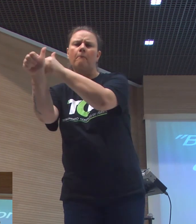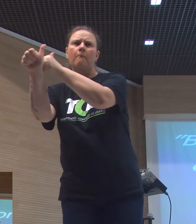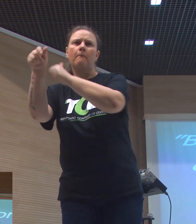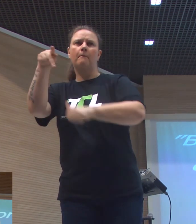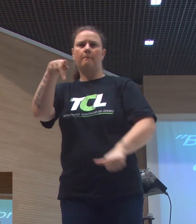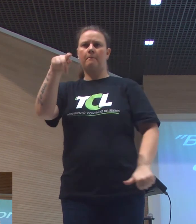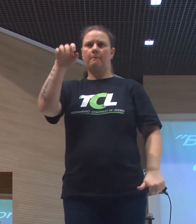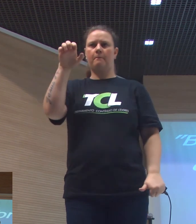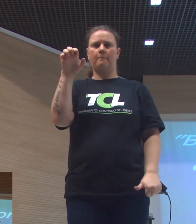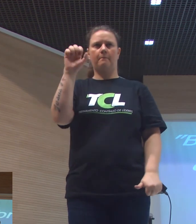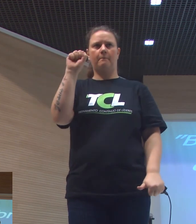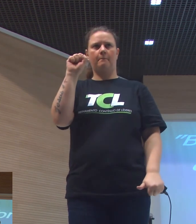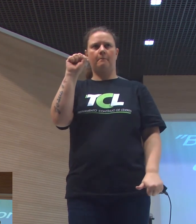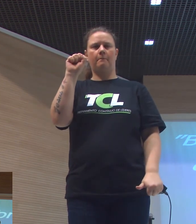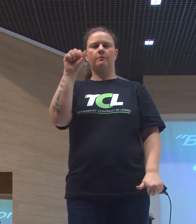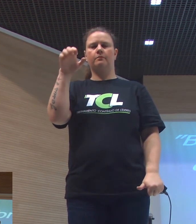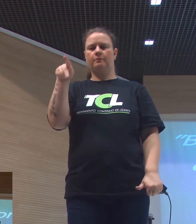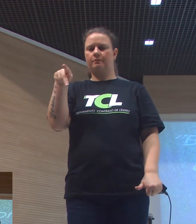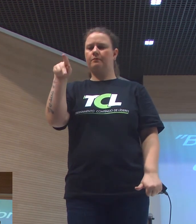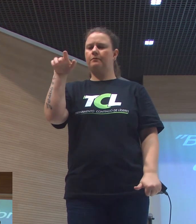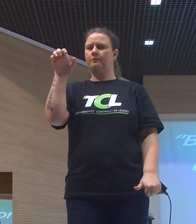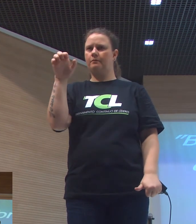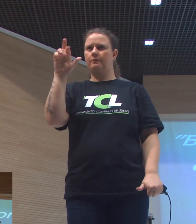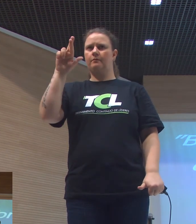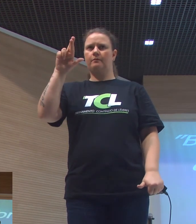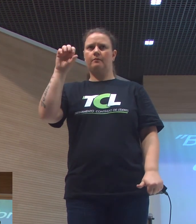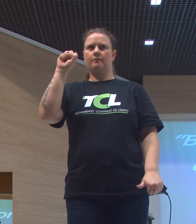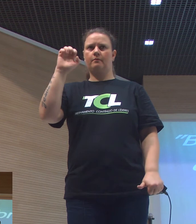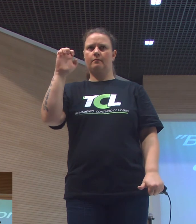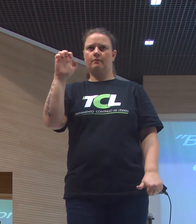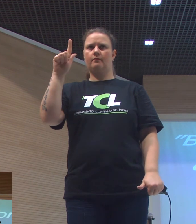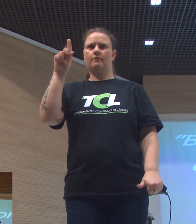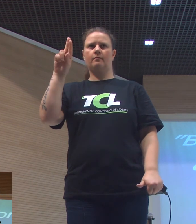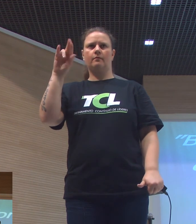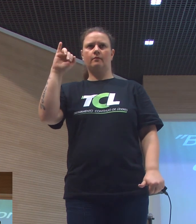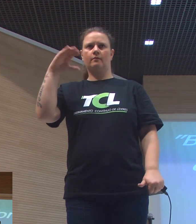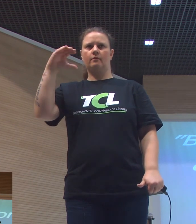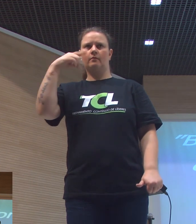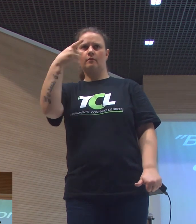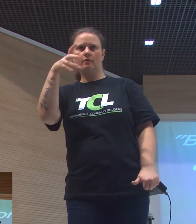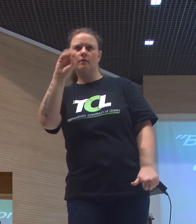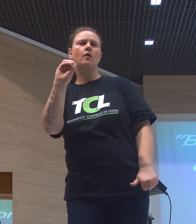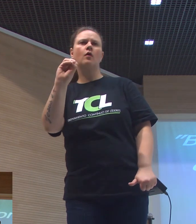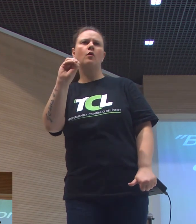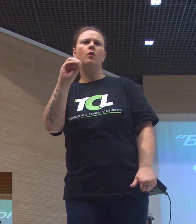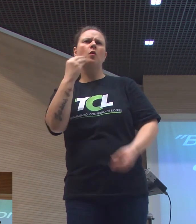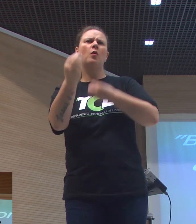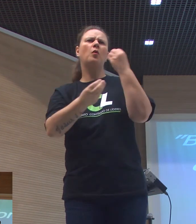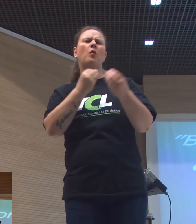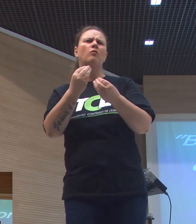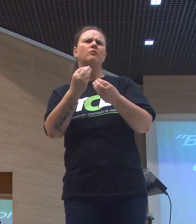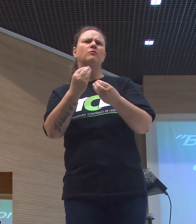por causa da justiça você acredita que podemos ter que enfrentar nos dias